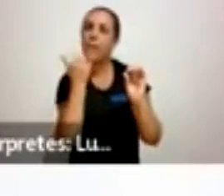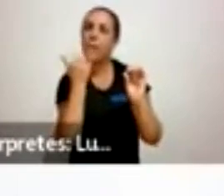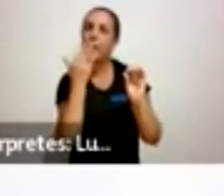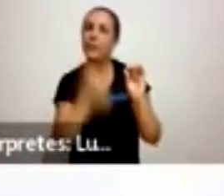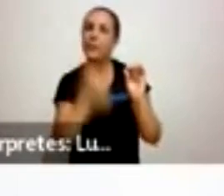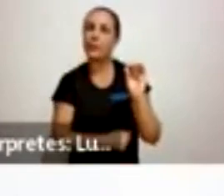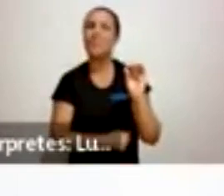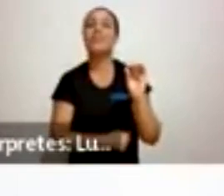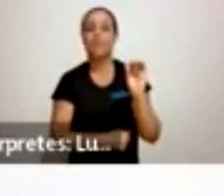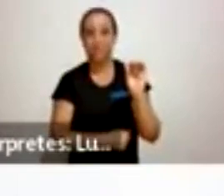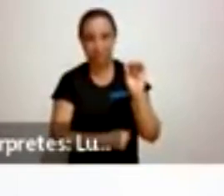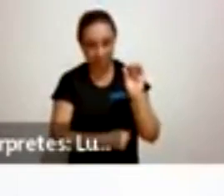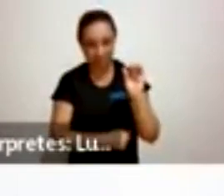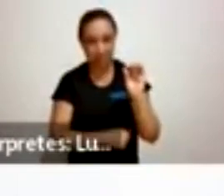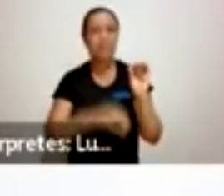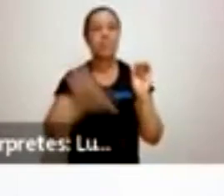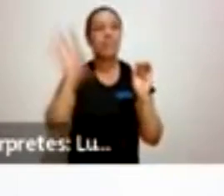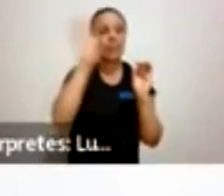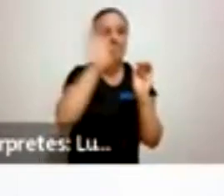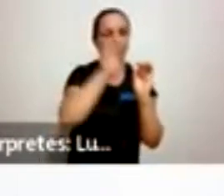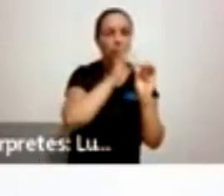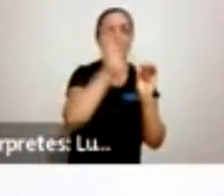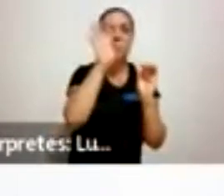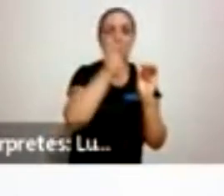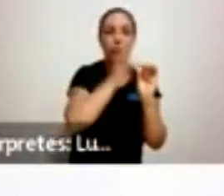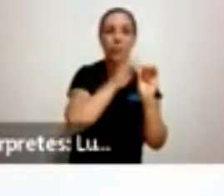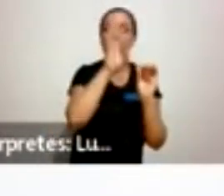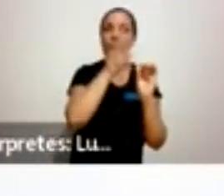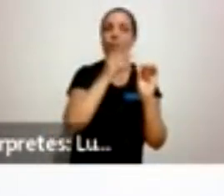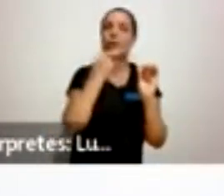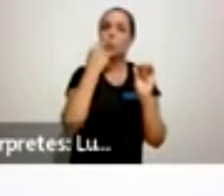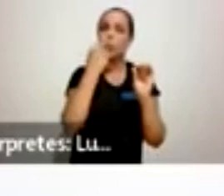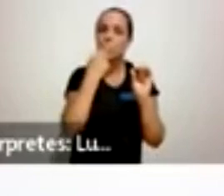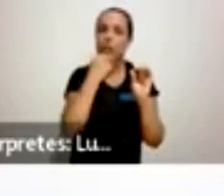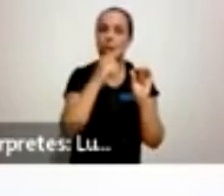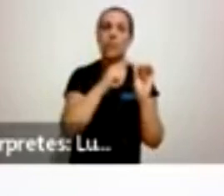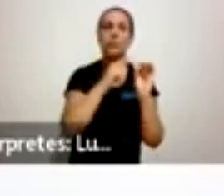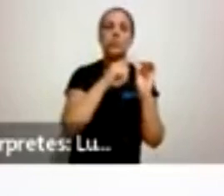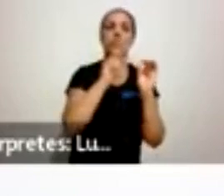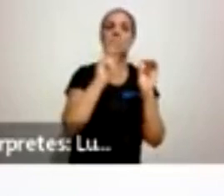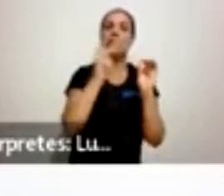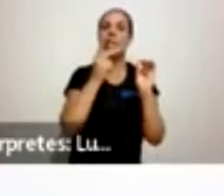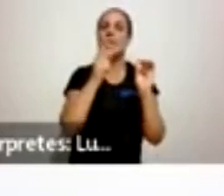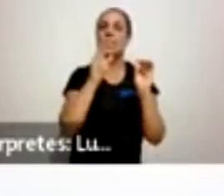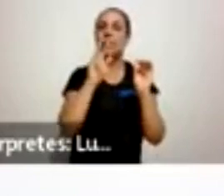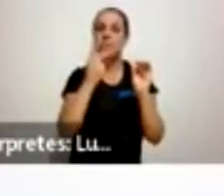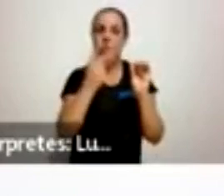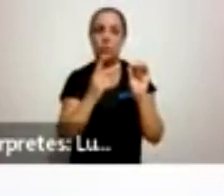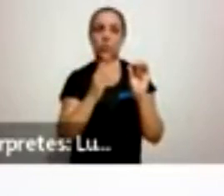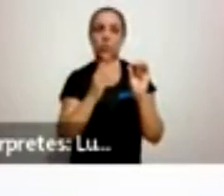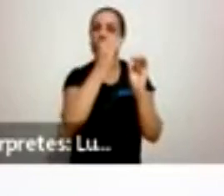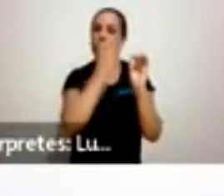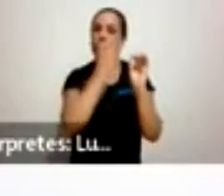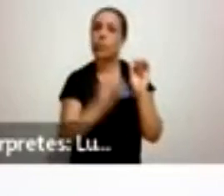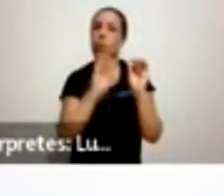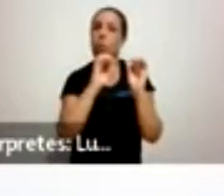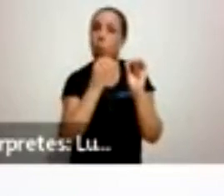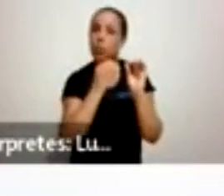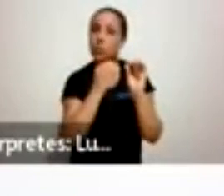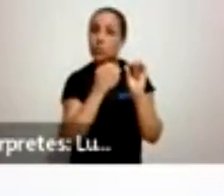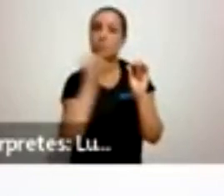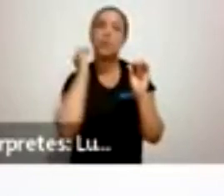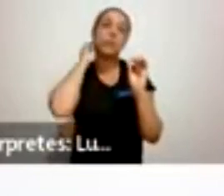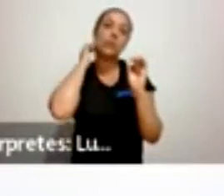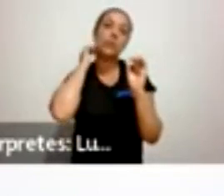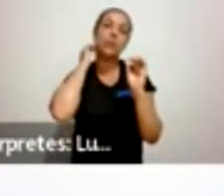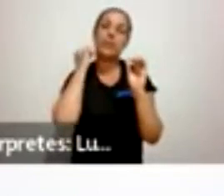hidrogênio. Mas como a água ela vai fazer isso se ela está em uma condição que não é absorvida? Que condição é essa? É essa aqui, ó, na